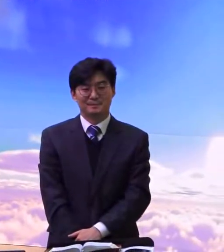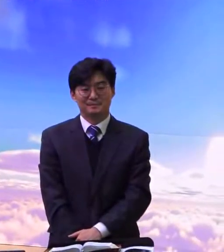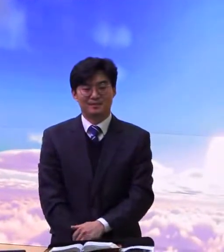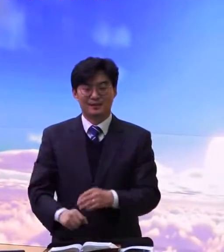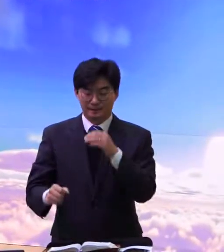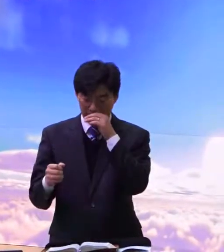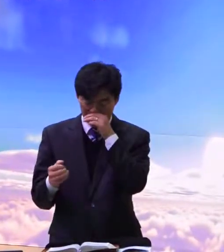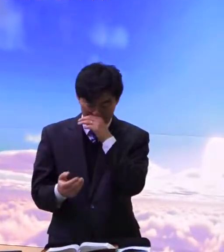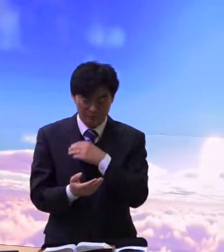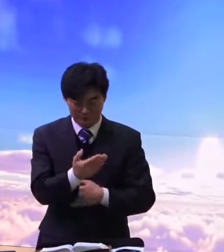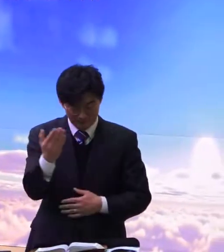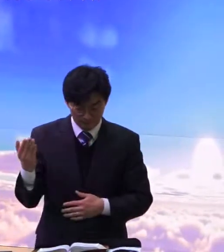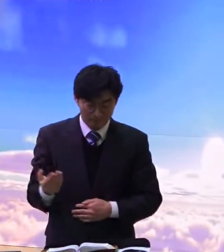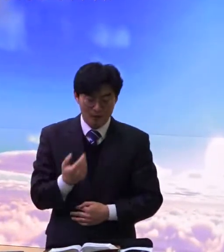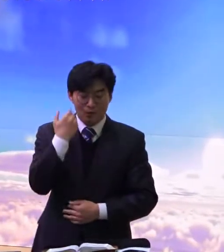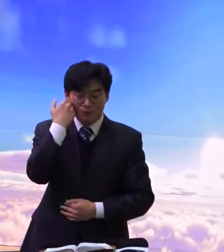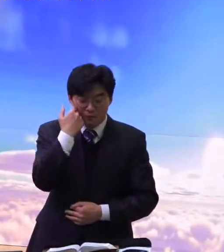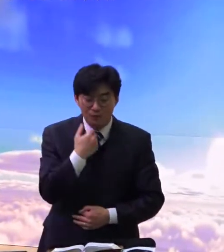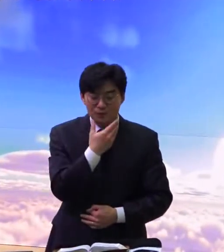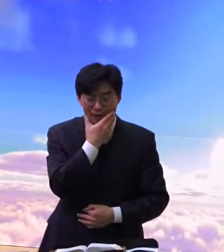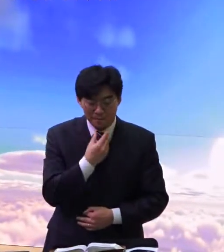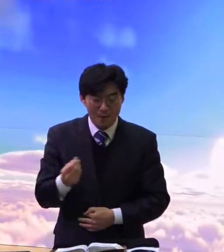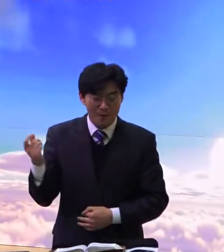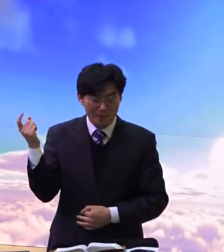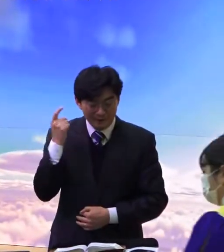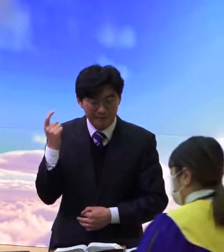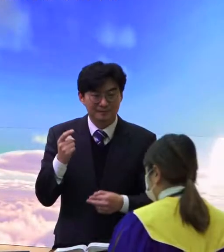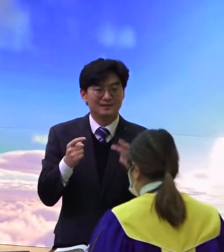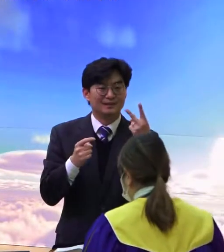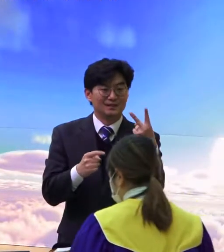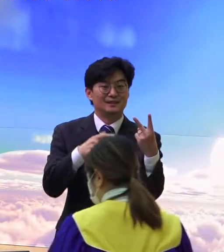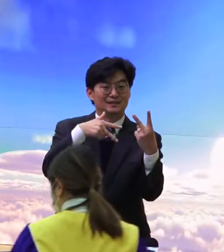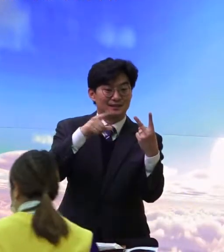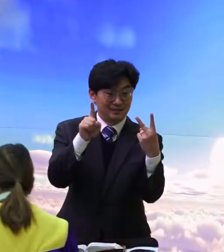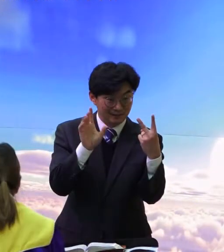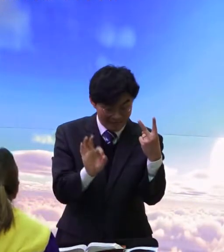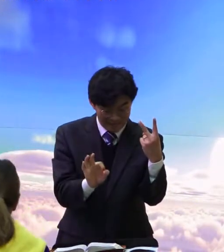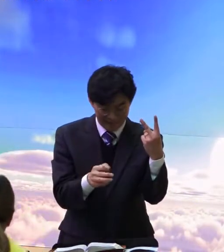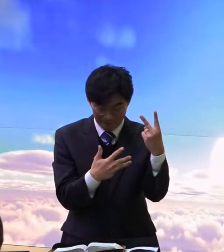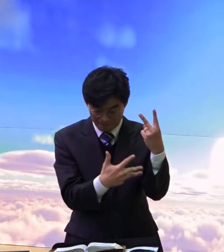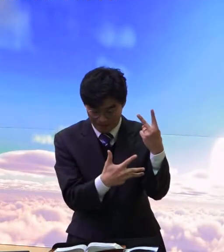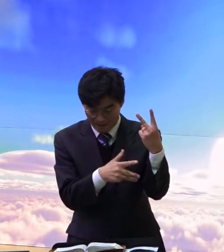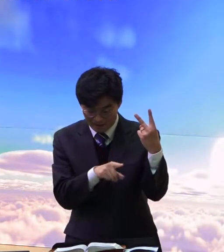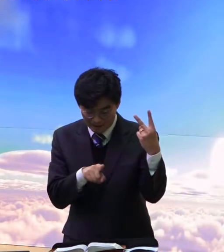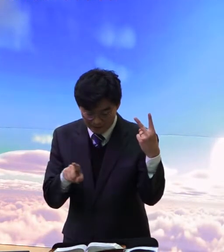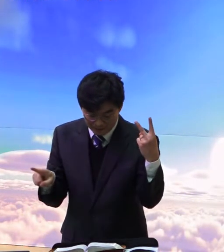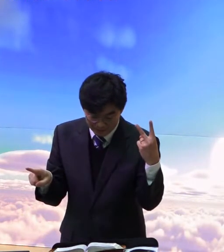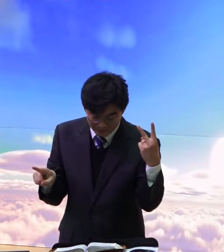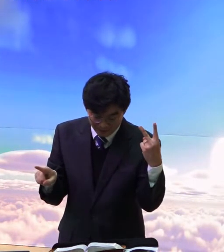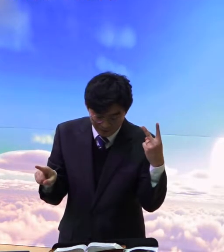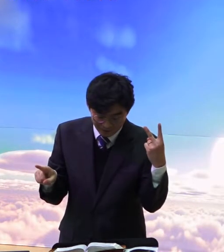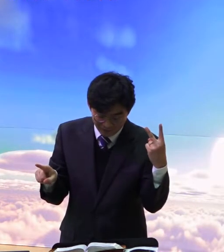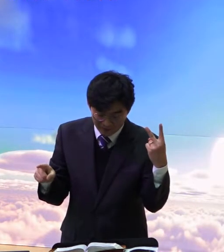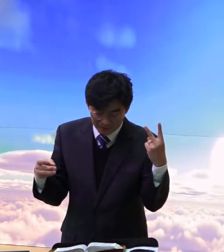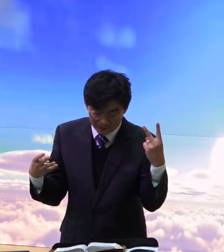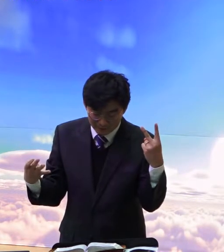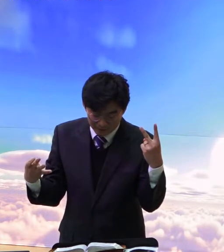여러분, 우리가 누가복음 2장 8절부터 14절까지 목자들의 이야기를 읽었는데요. 여러분, 이 이야기를